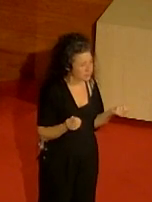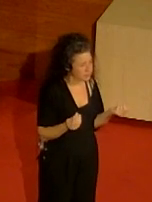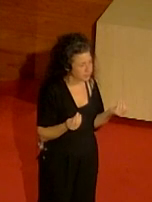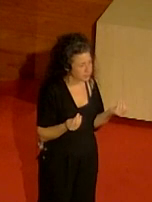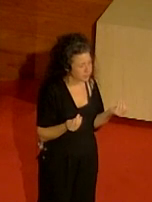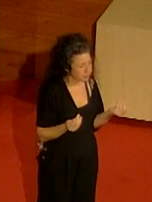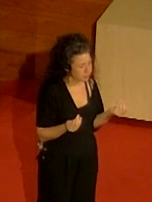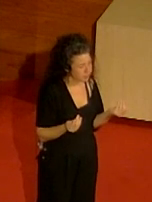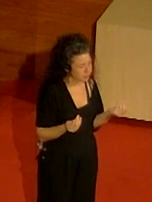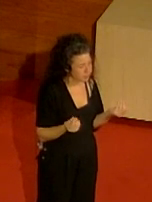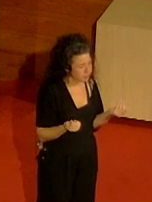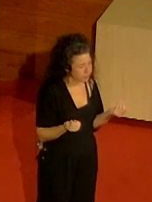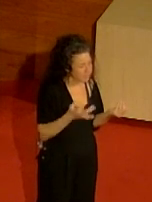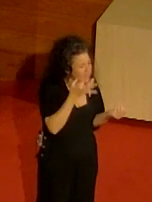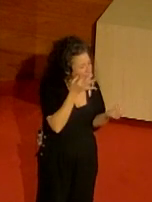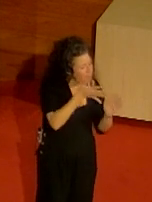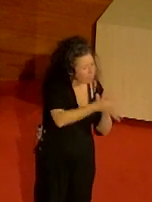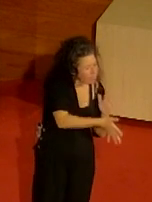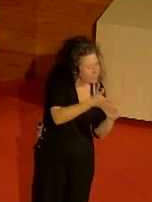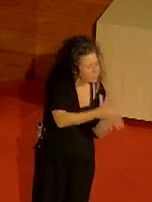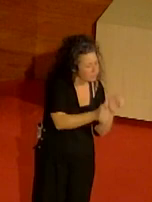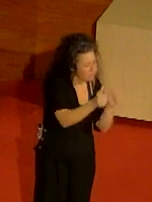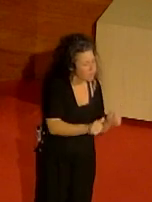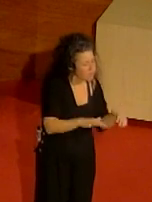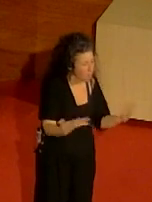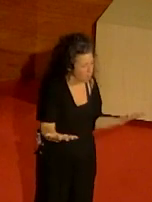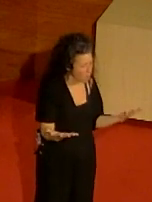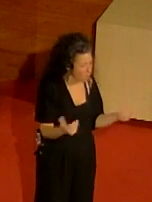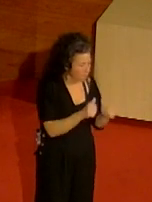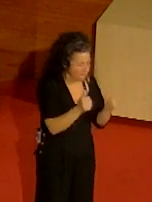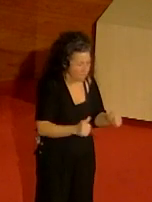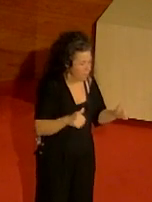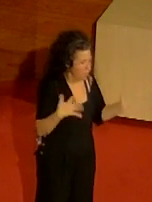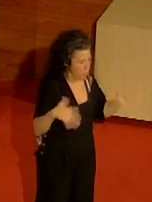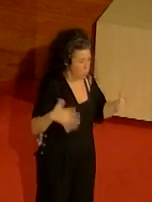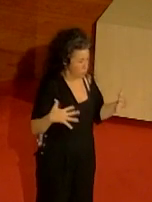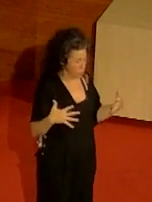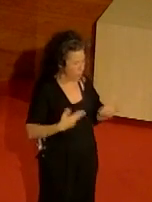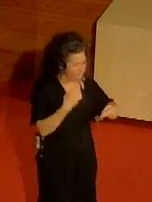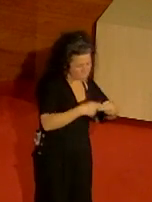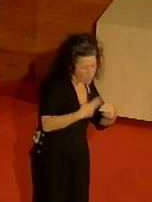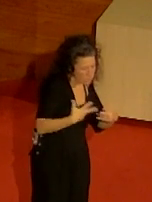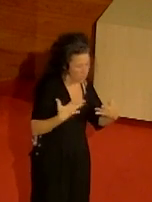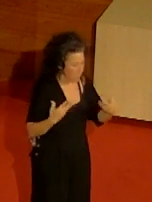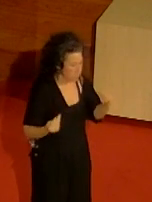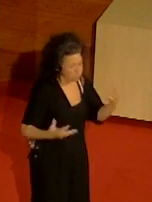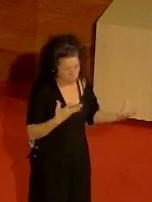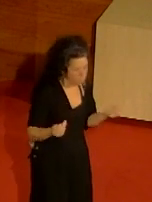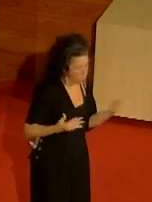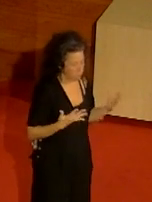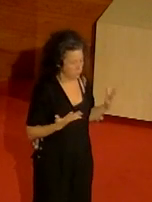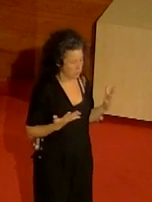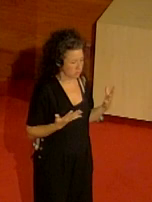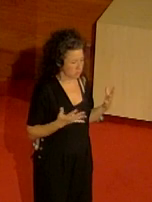¿La realidad se describe de qué forma? De forma trepidante, ¿no? Fronteras, choques, bueno, realmente porque